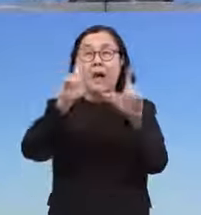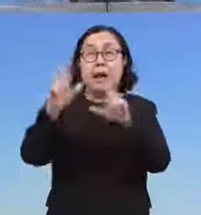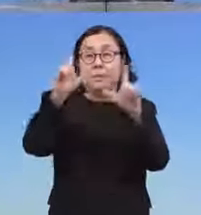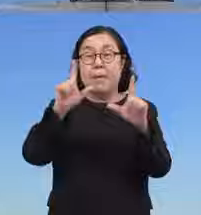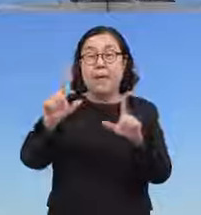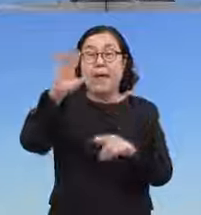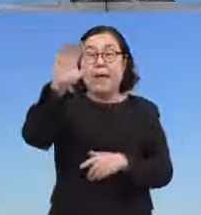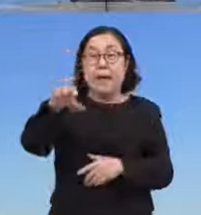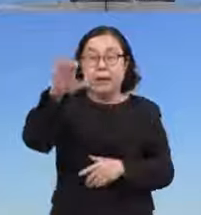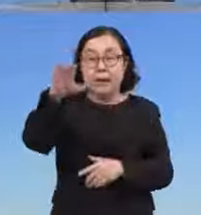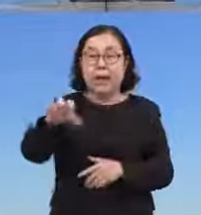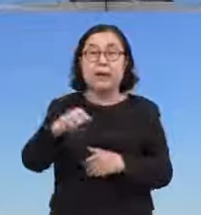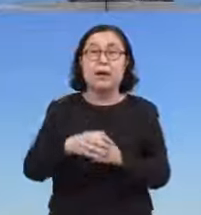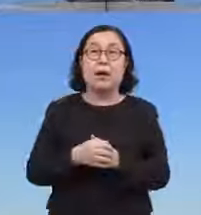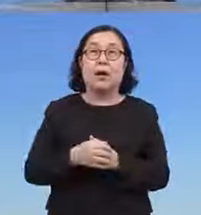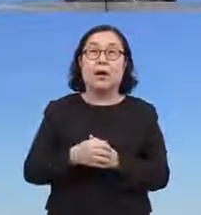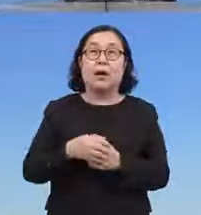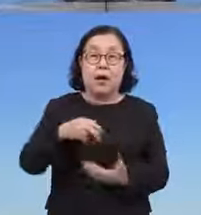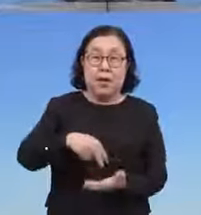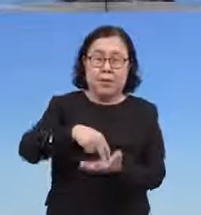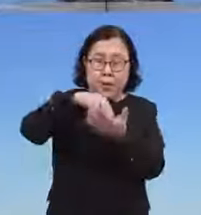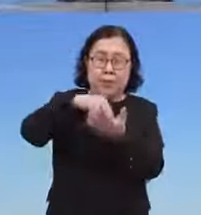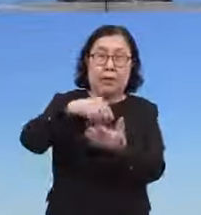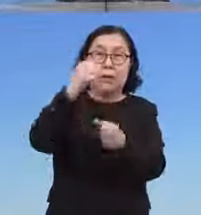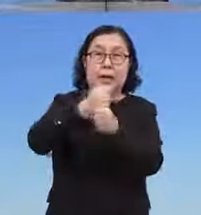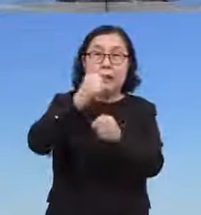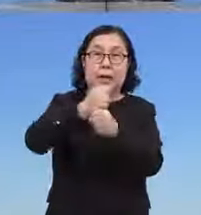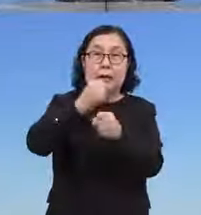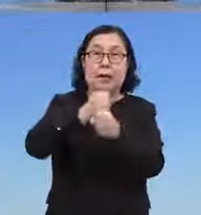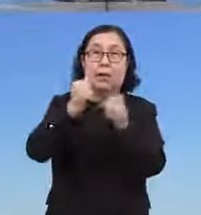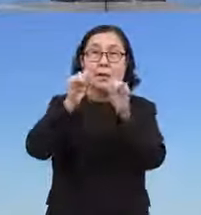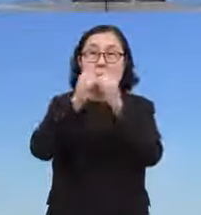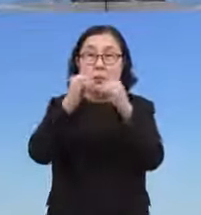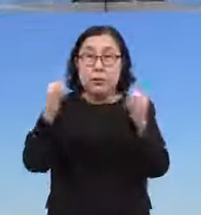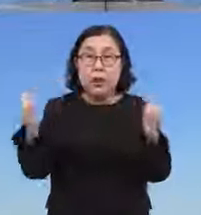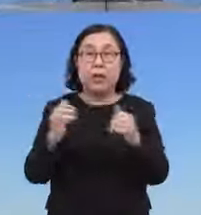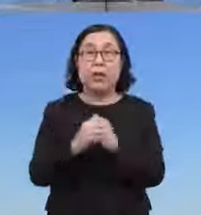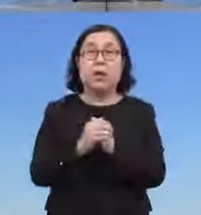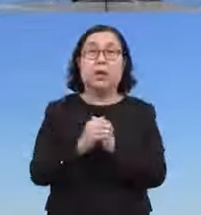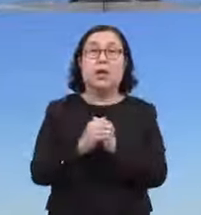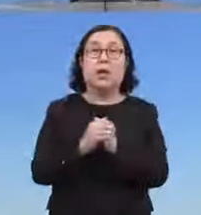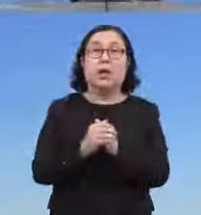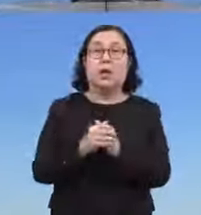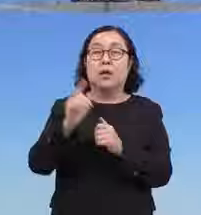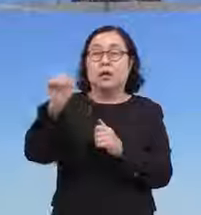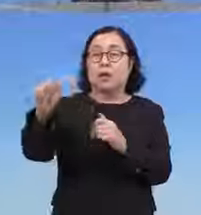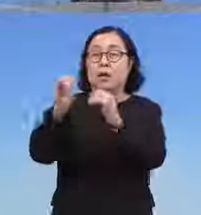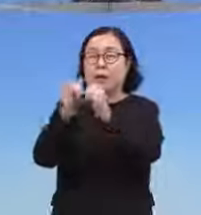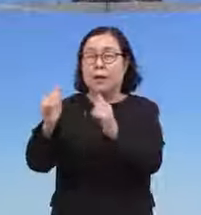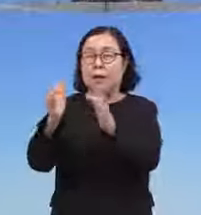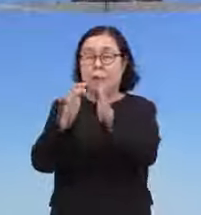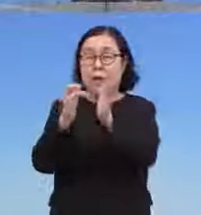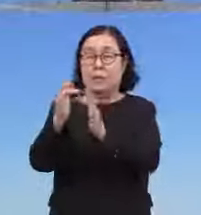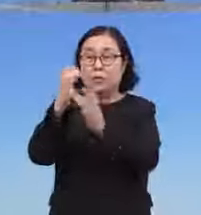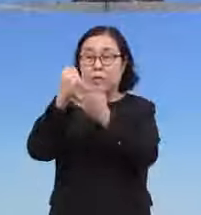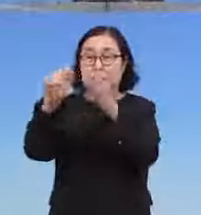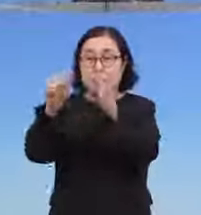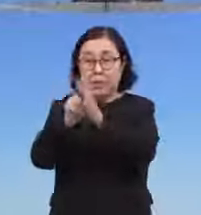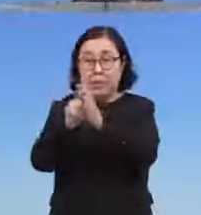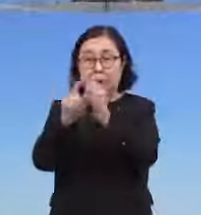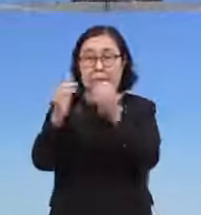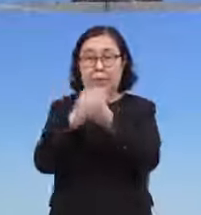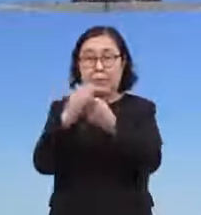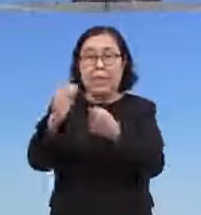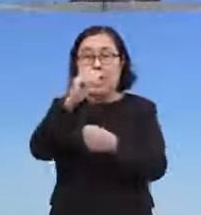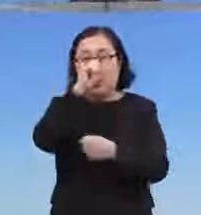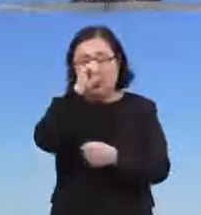현장에서 엘리베이터에서 만나는 청소하시는 분, 또 관리인 하시는 분, 이런 분들이 다 저분 예수 믿기 때문에